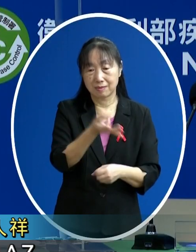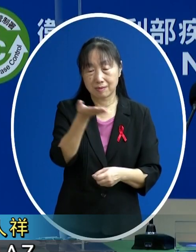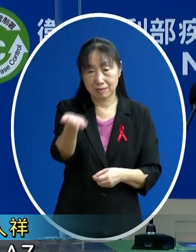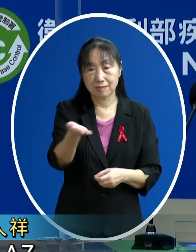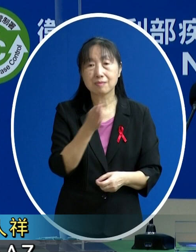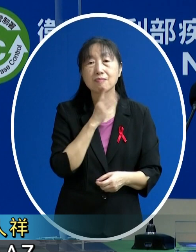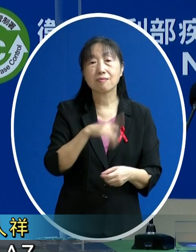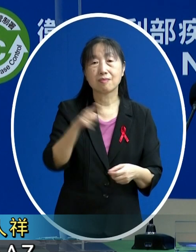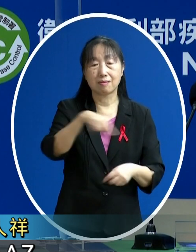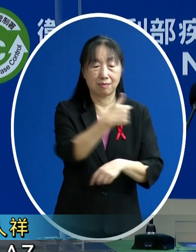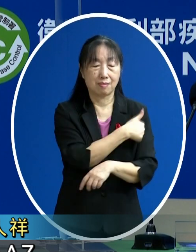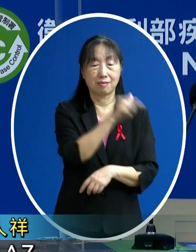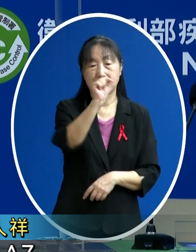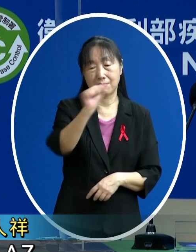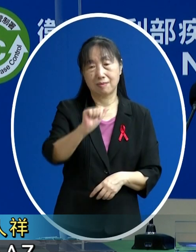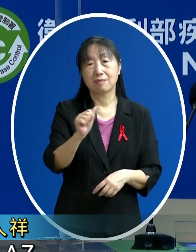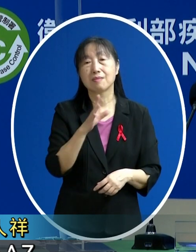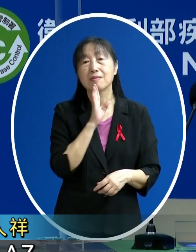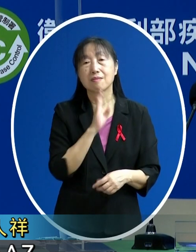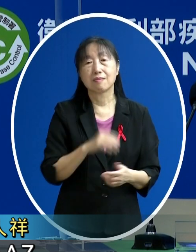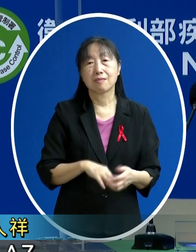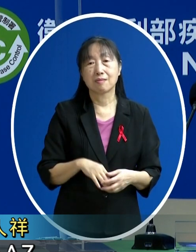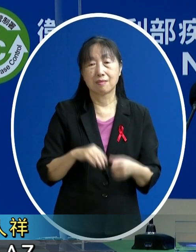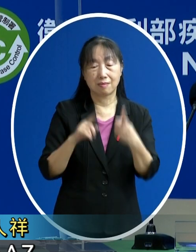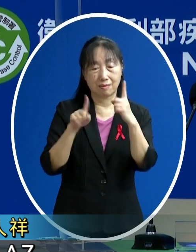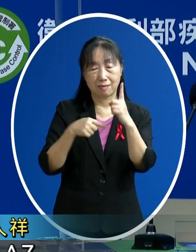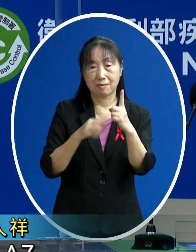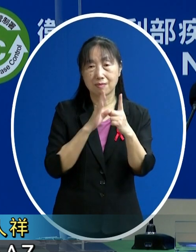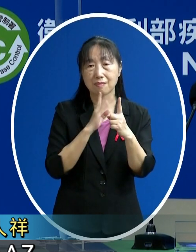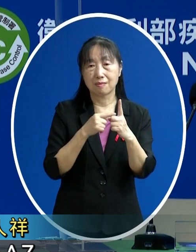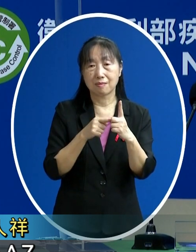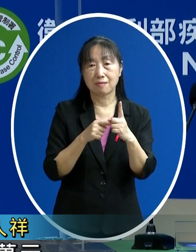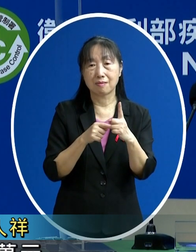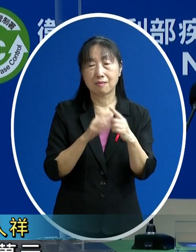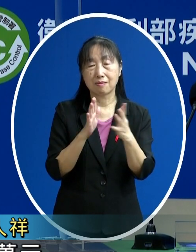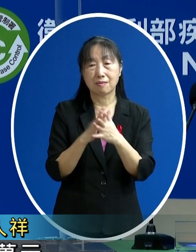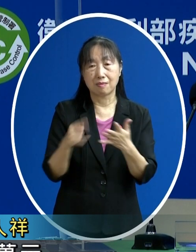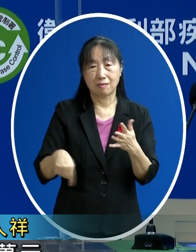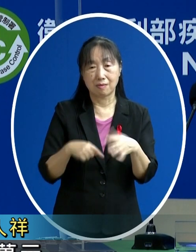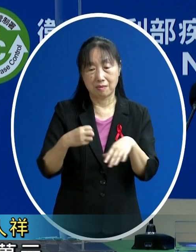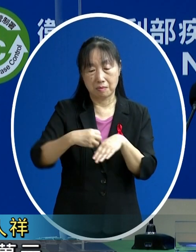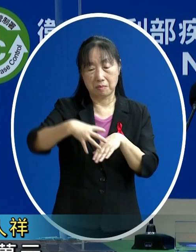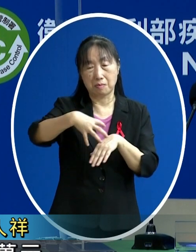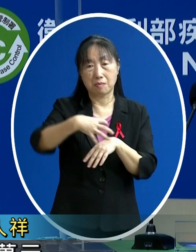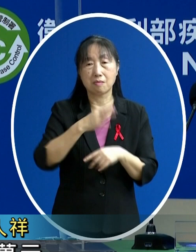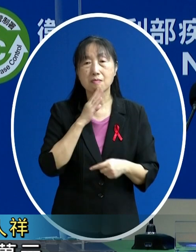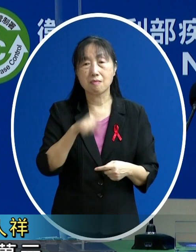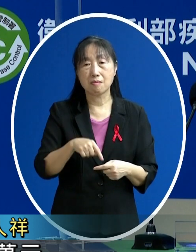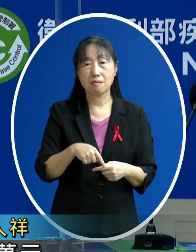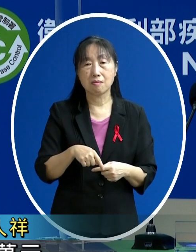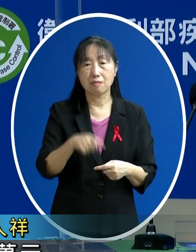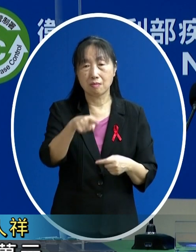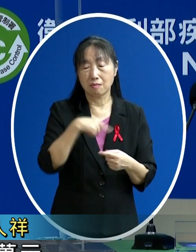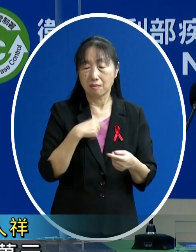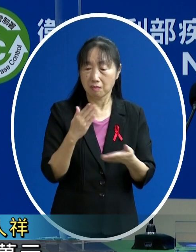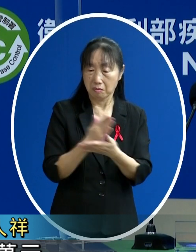那1人是有关肢端的肿胀，那是获判与疫苗相关，那就